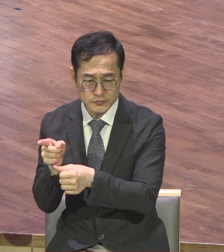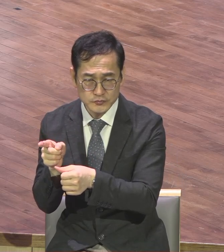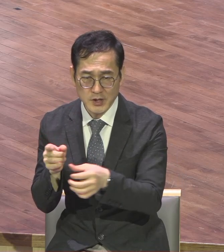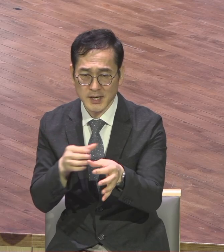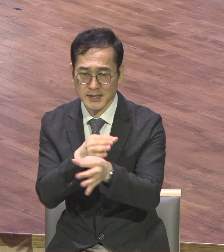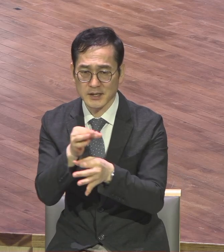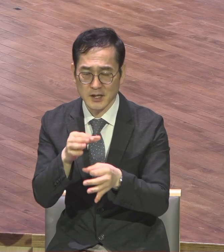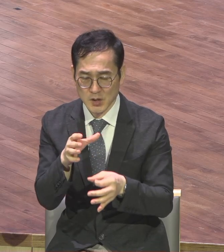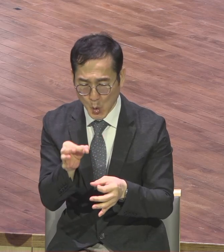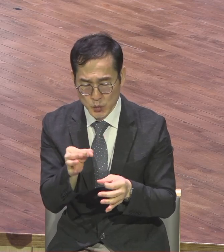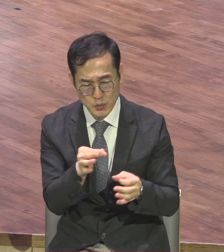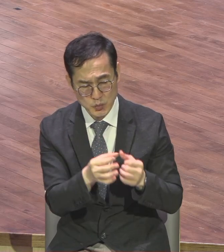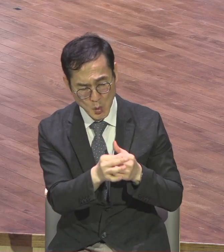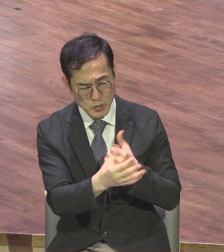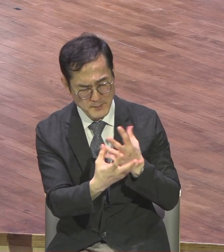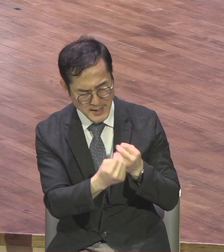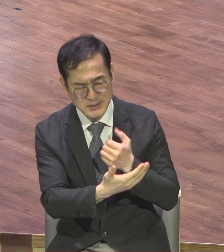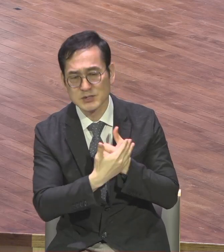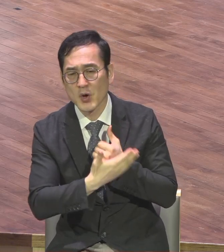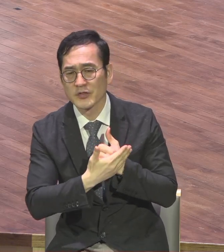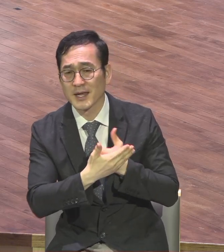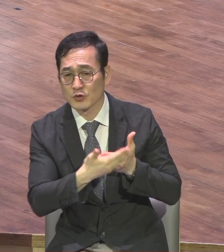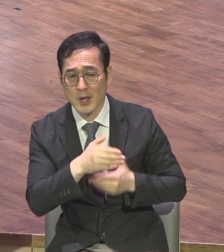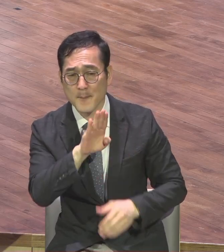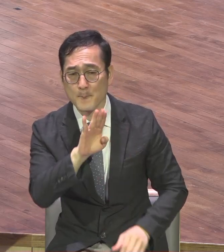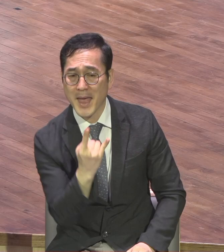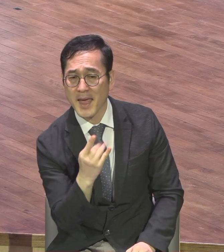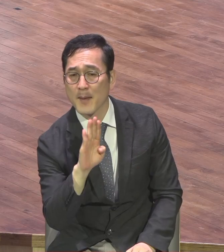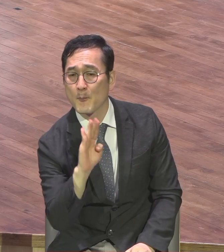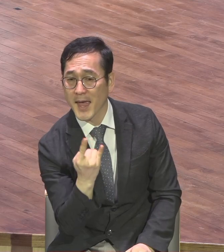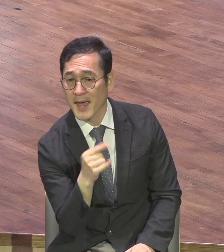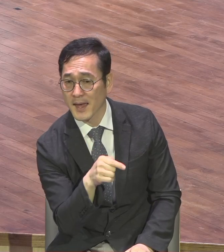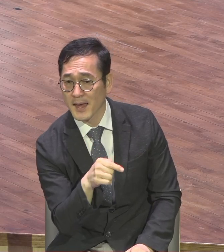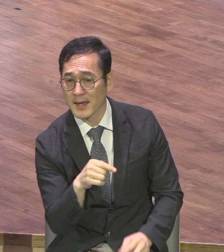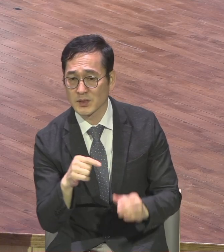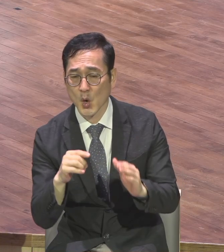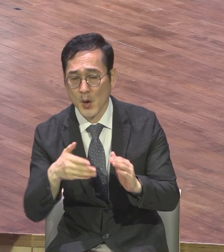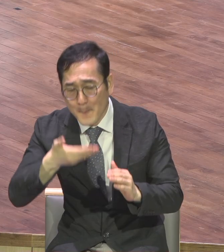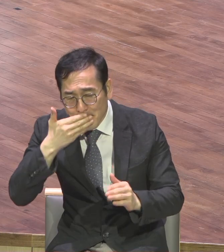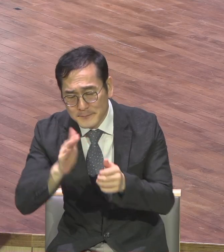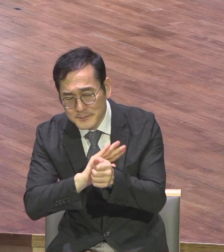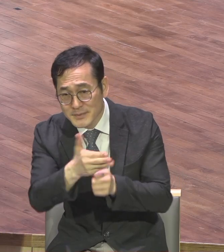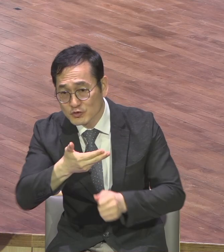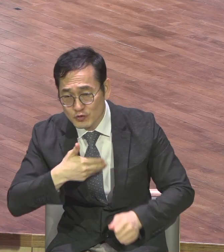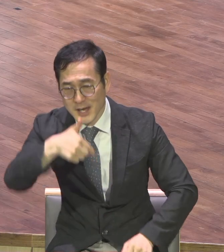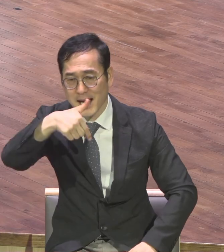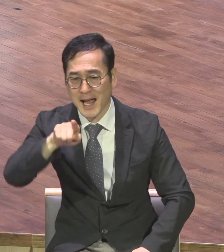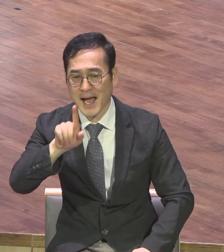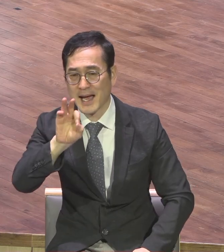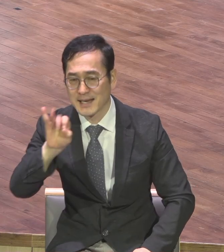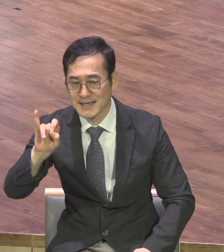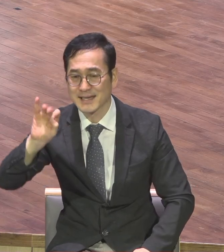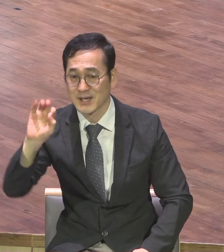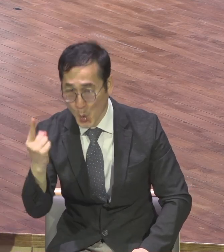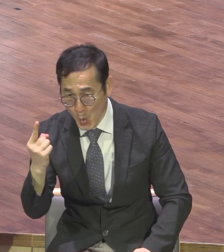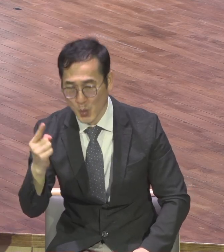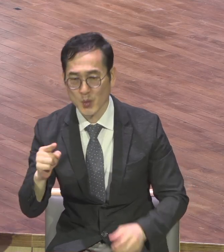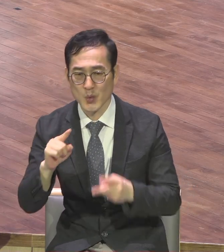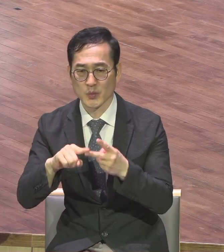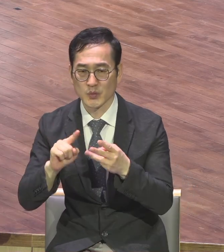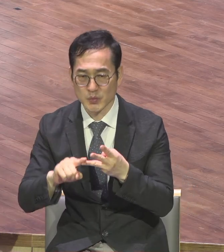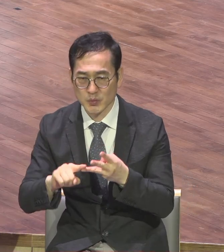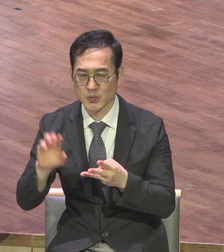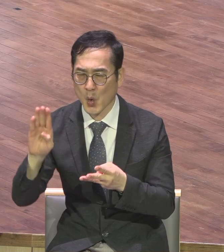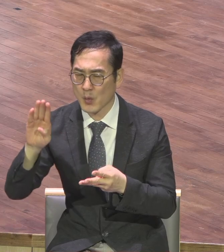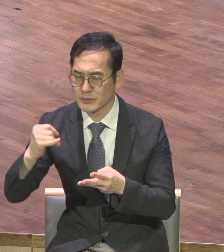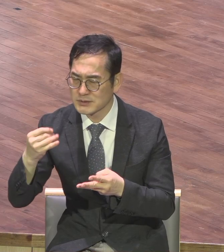플랫폼 역할을 했던 보호자 베베, 또 직주인 가이오, 바울의 이 사역적 플랫폼 역할을 했던 브리스가